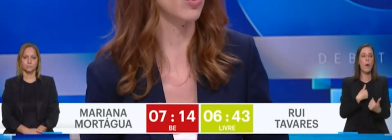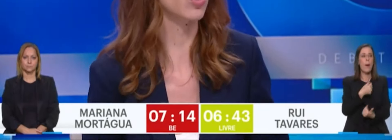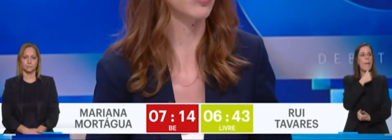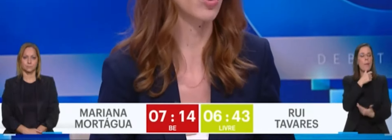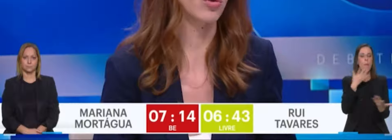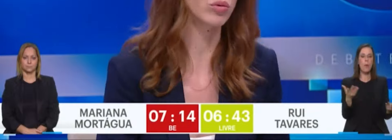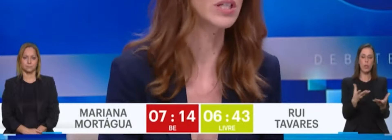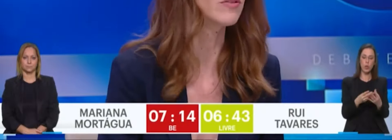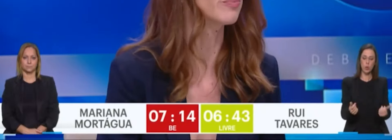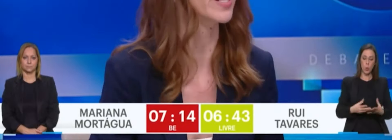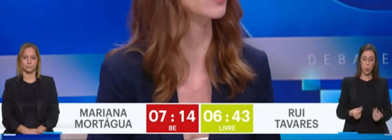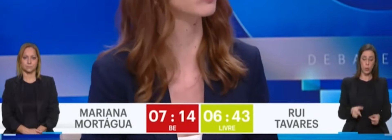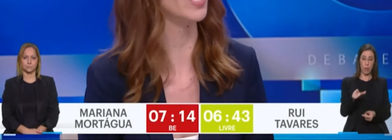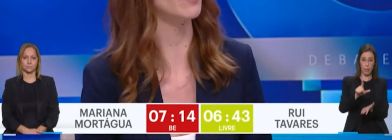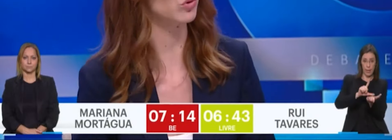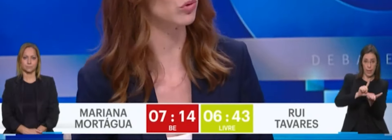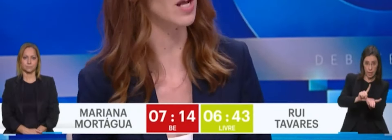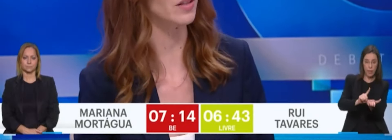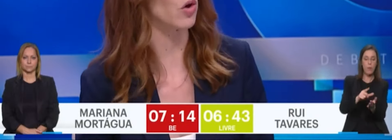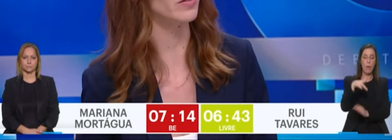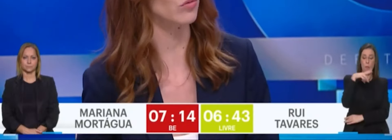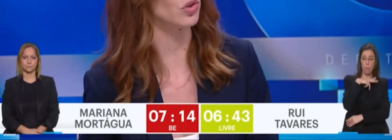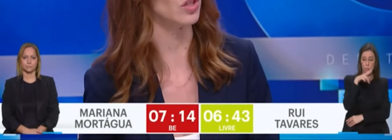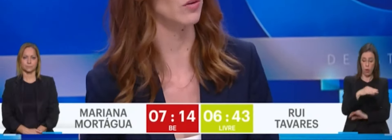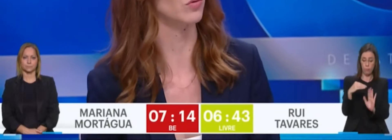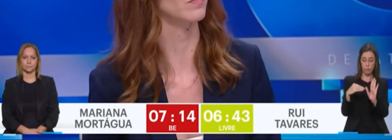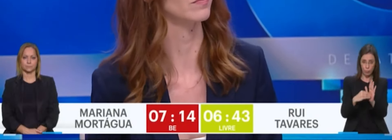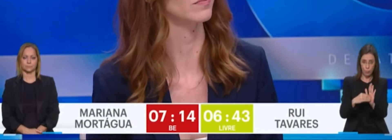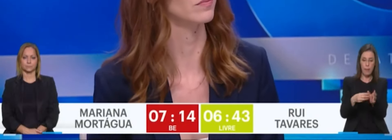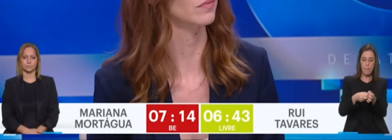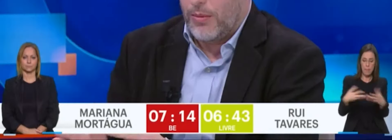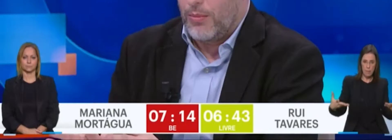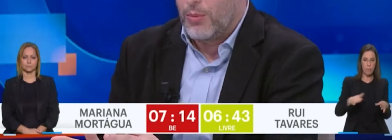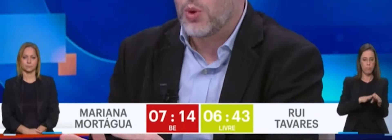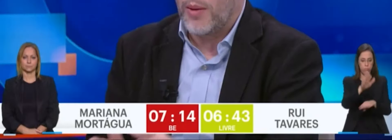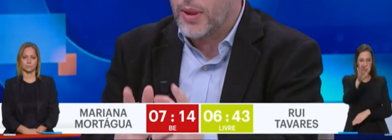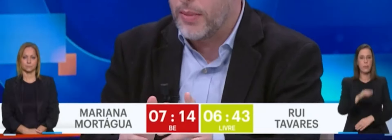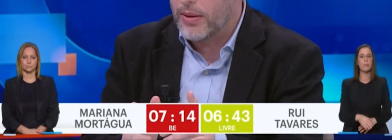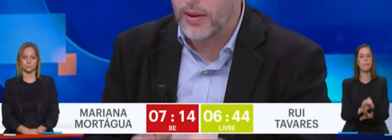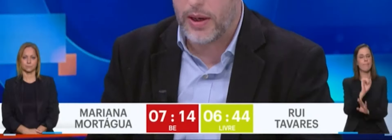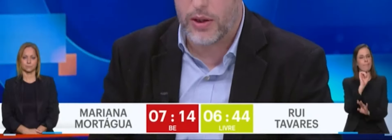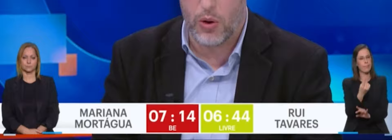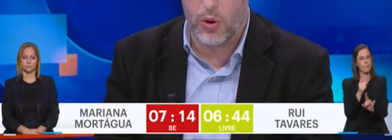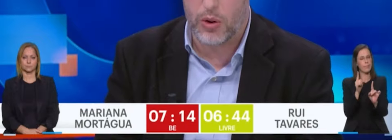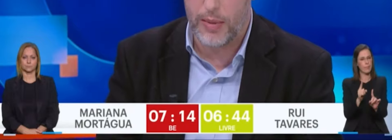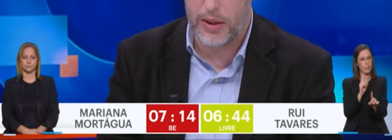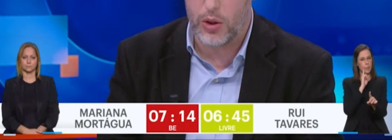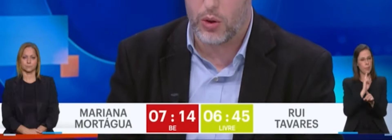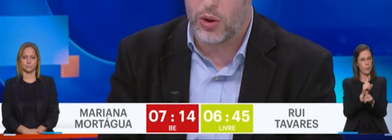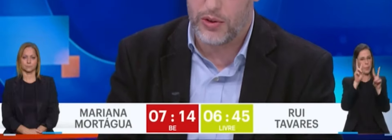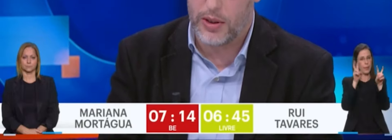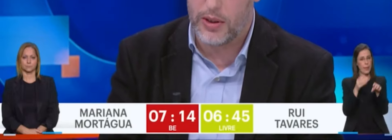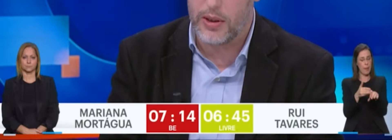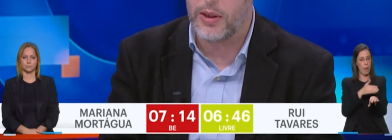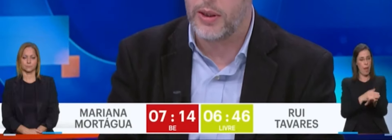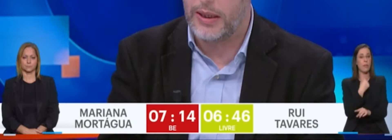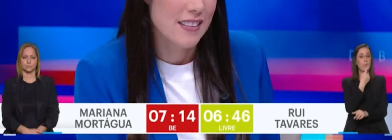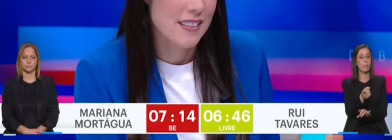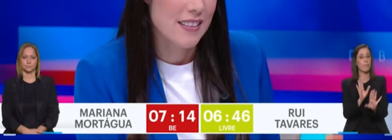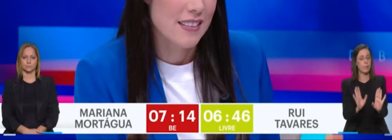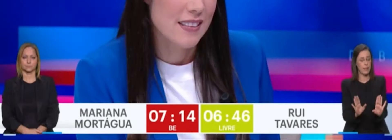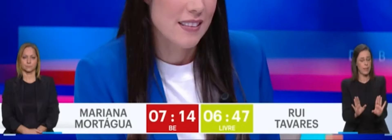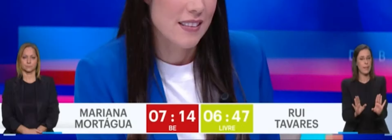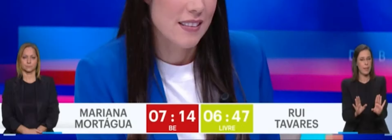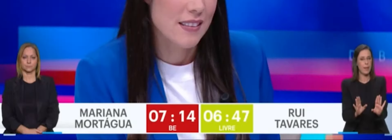quais é que são as soluções do livre para colocar Portugal na rota do crescimento muito rapidamente em relação ao tema anterior só dizer